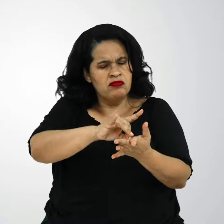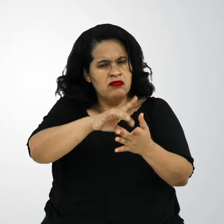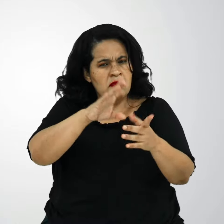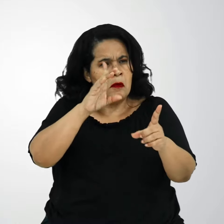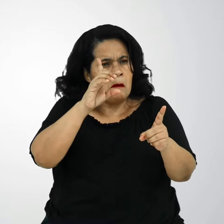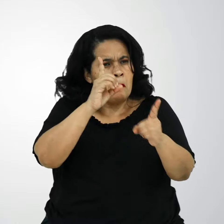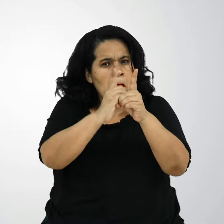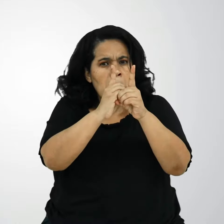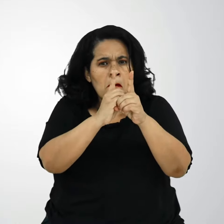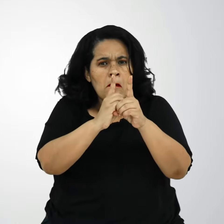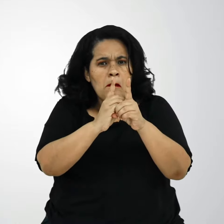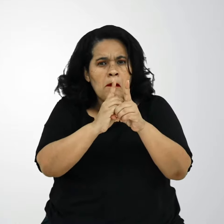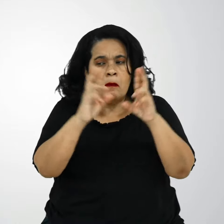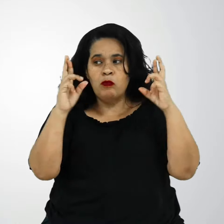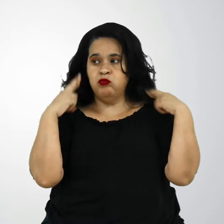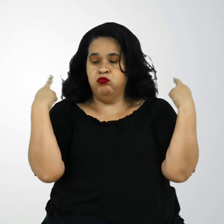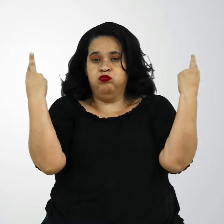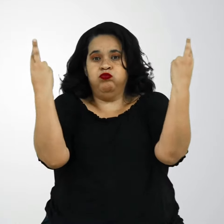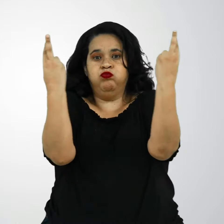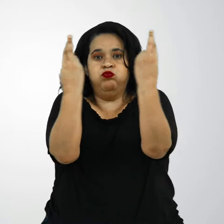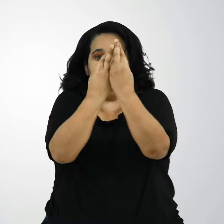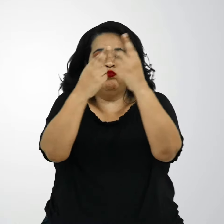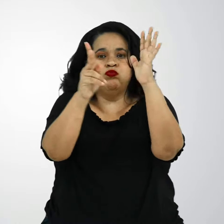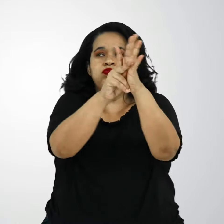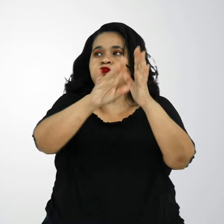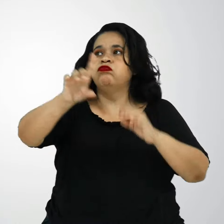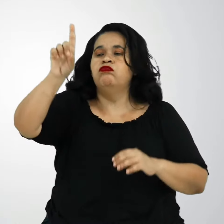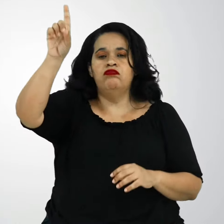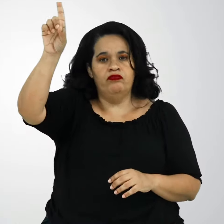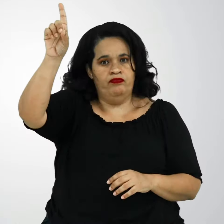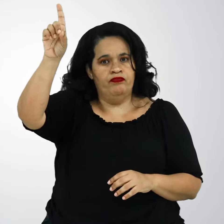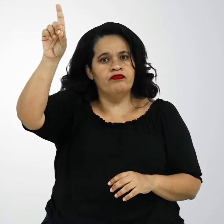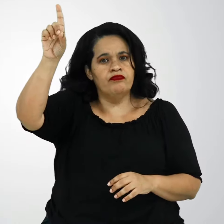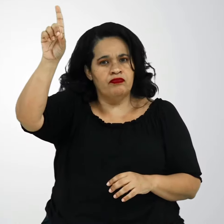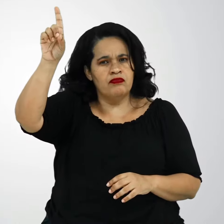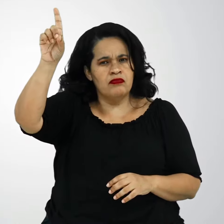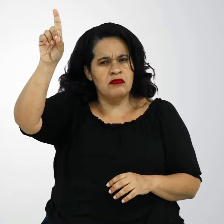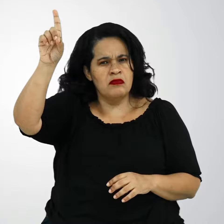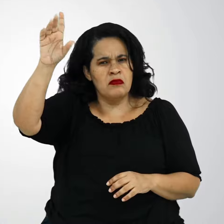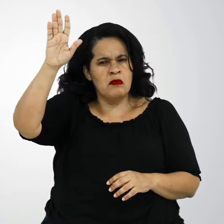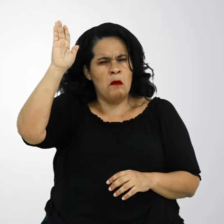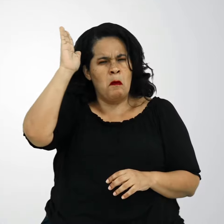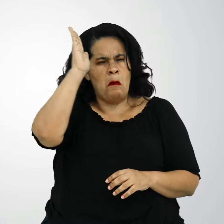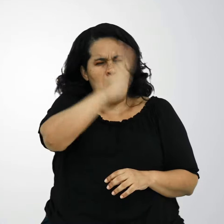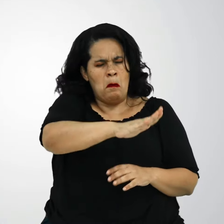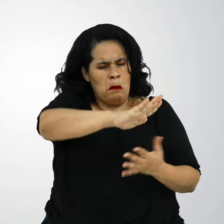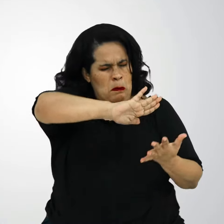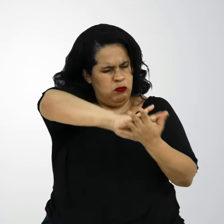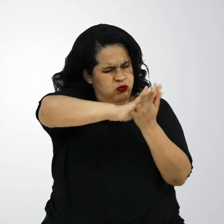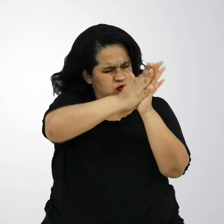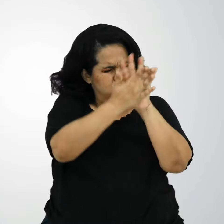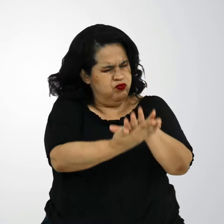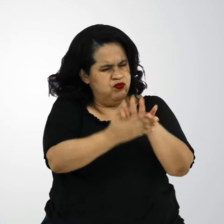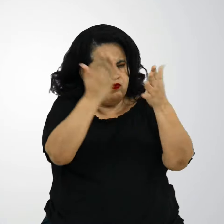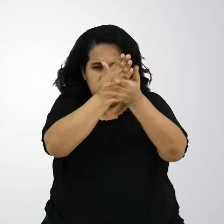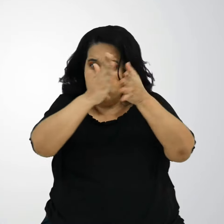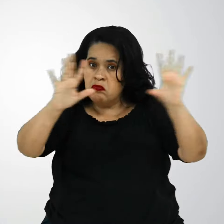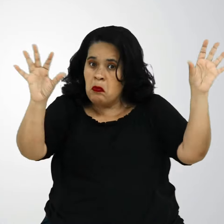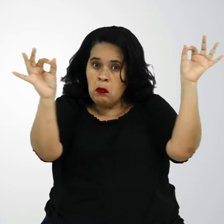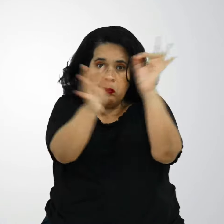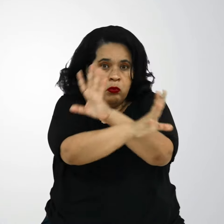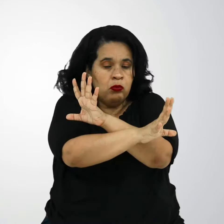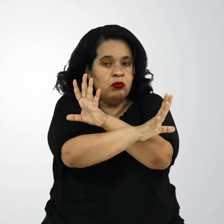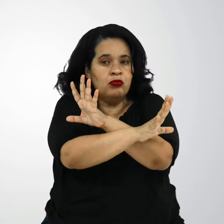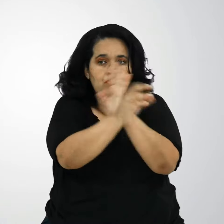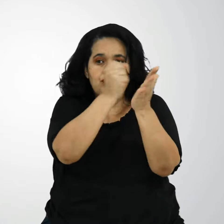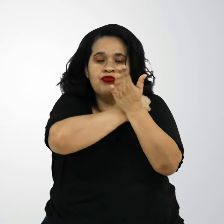reino de Deus, ele sendo estabelecido de forma plena também. O mal é exterminado de uma vez por todas, não haverá nenhum tipo de raiz.